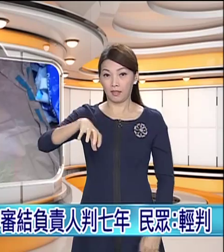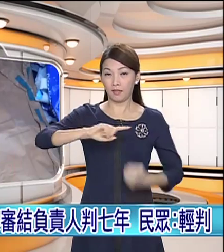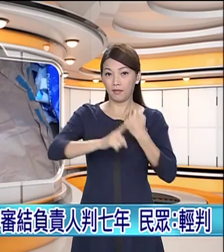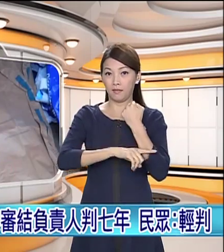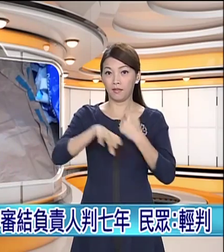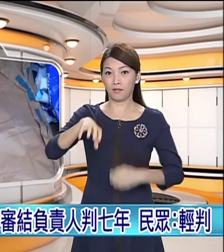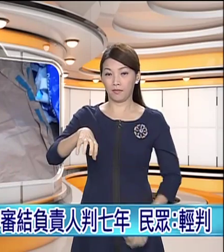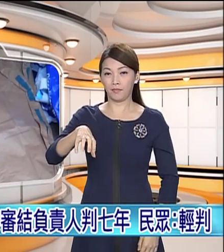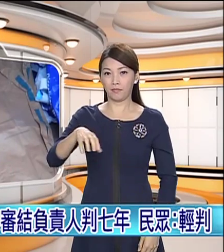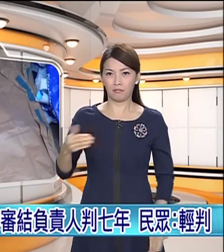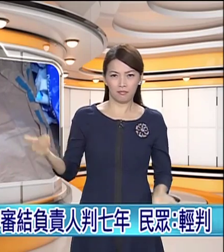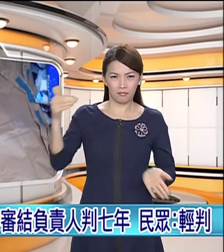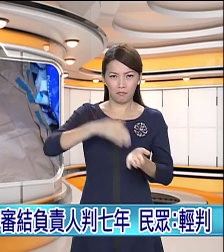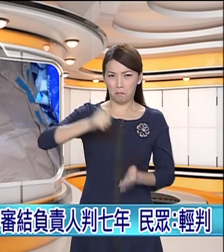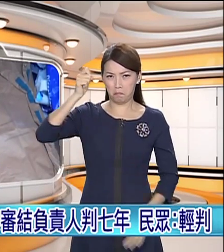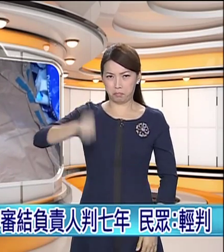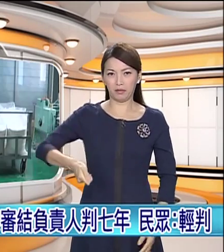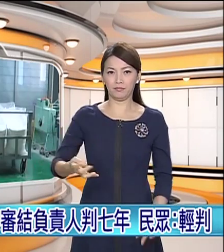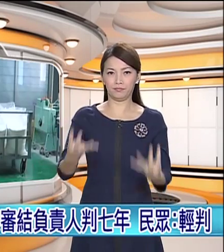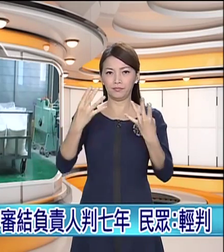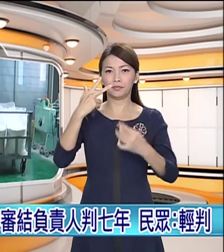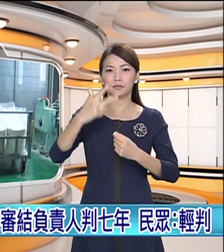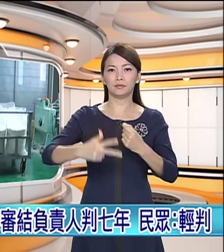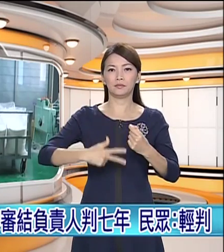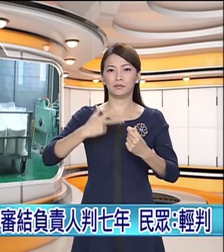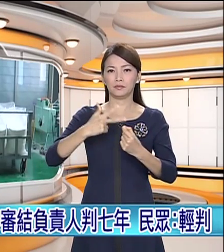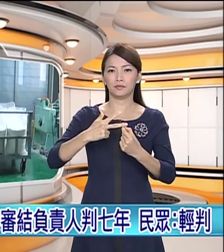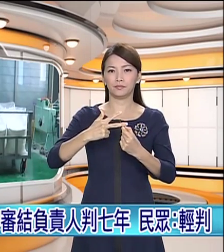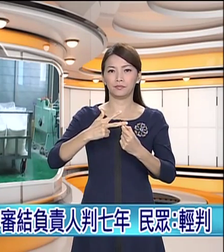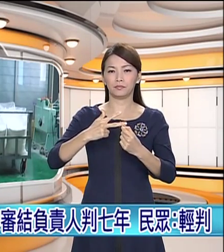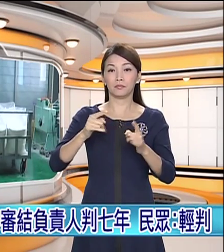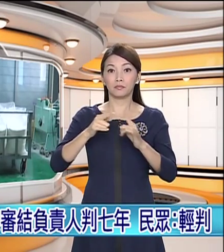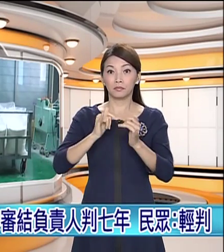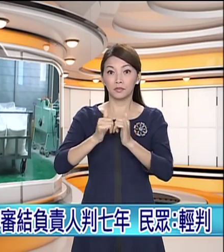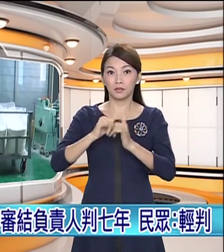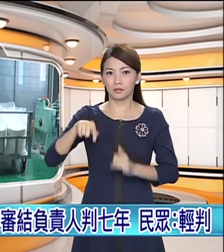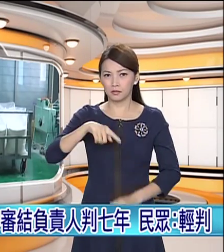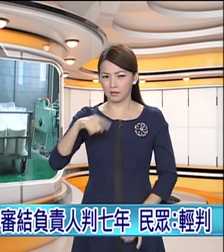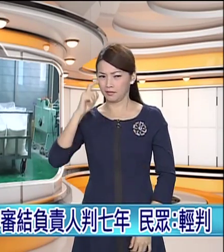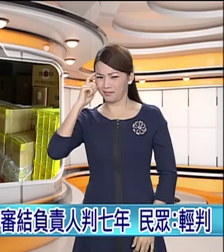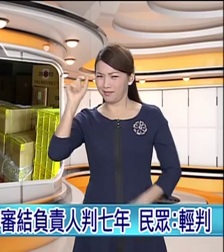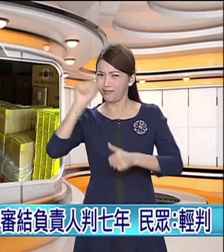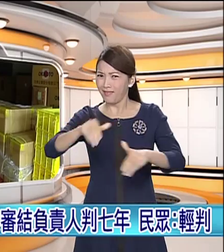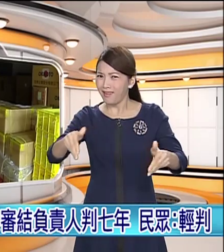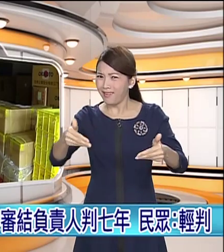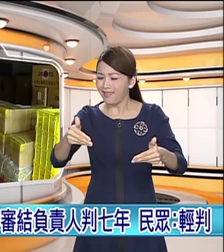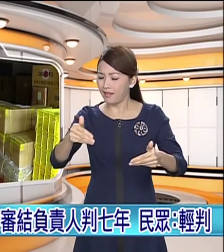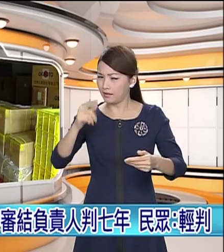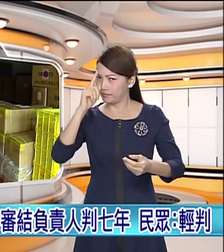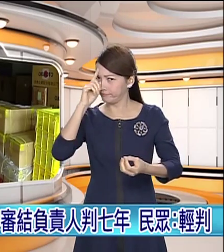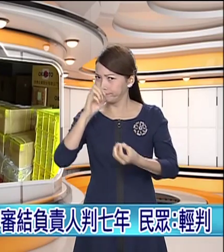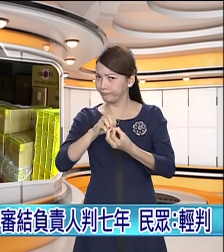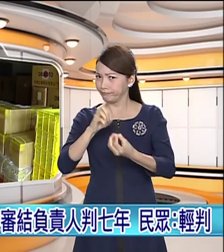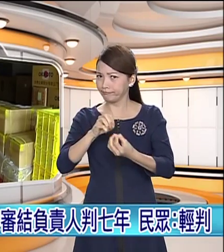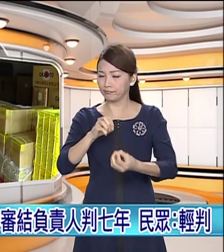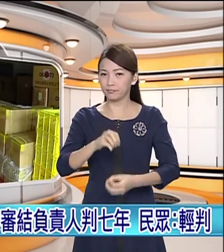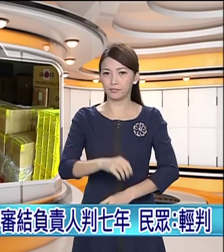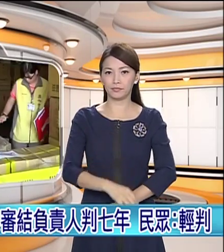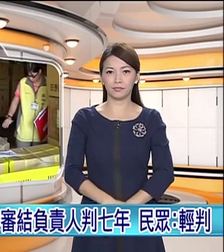过台南地院判决7年有期徒刑，不少民众认为只判7年实在太